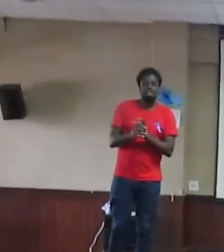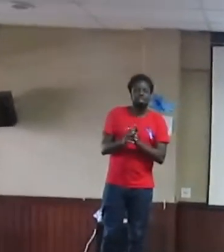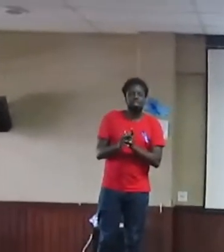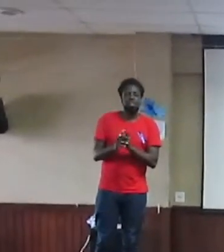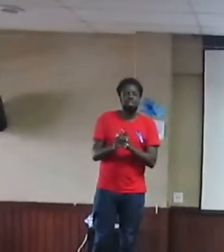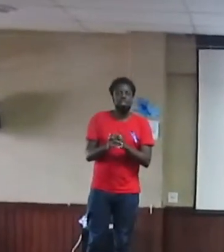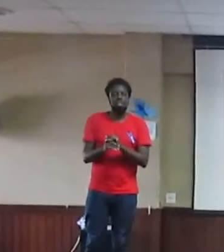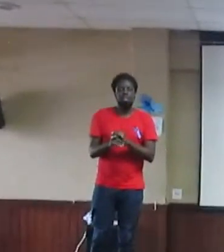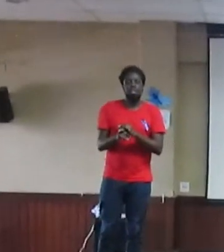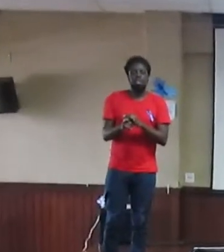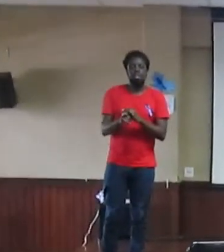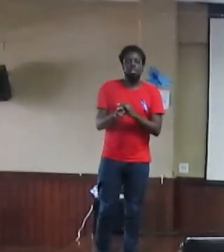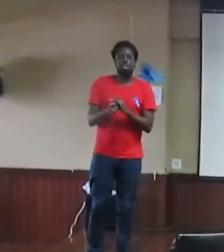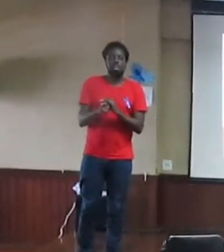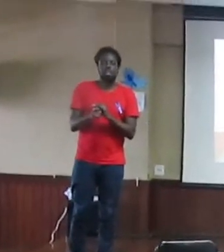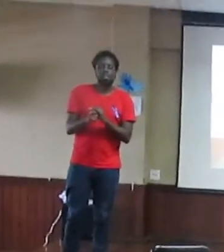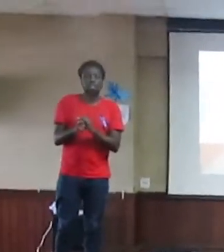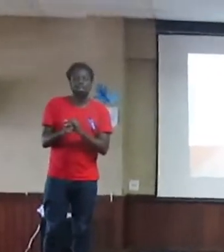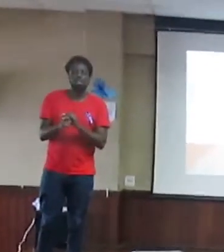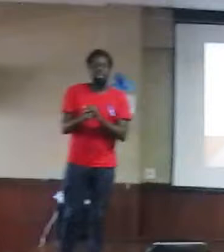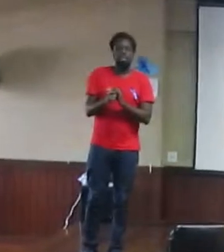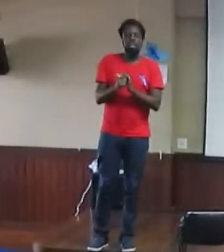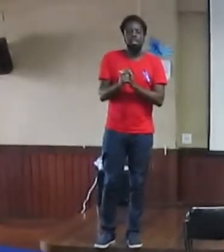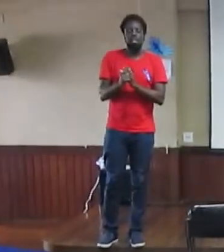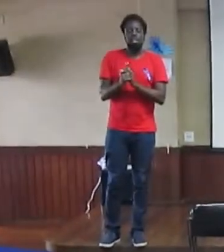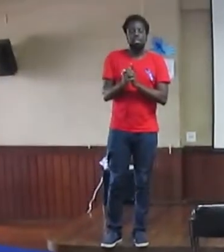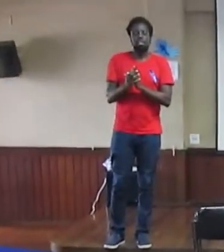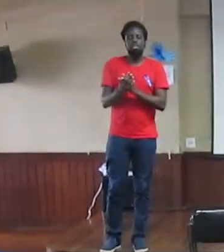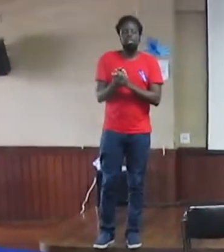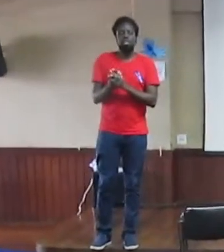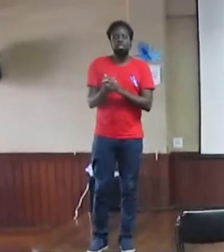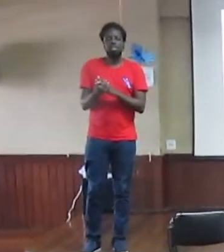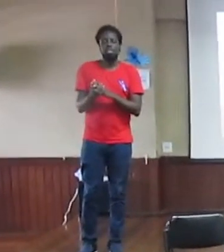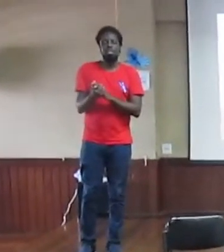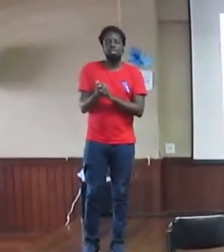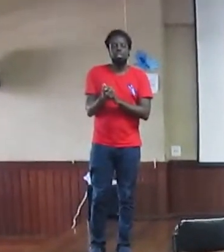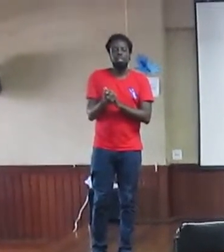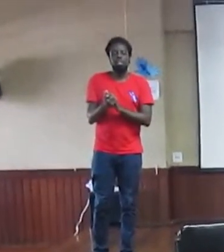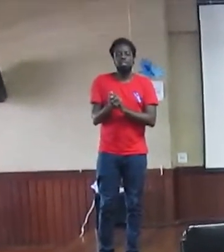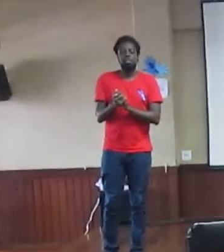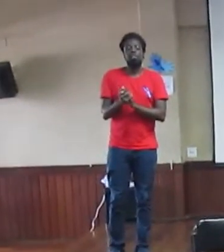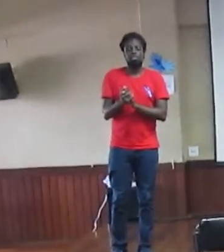O professor surdo pode ensinar ao ouvinte,